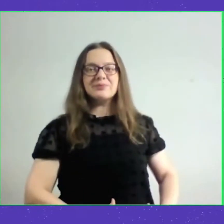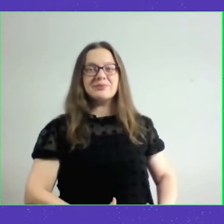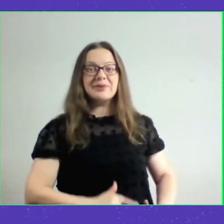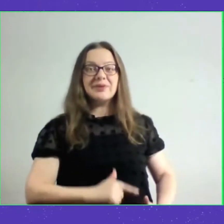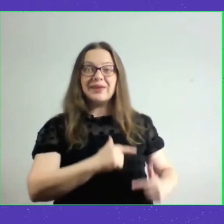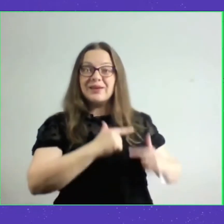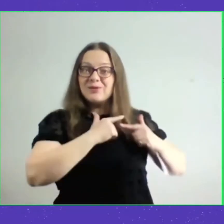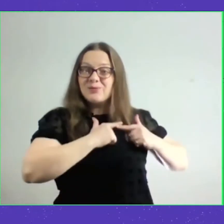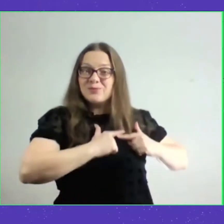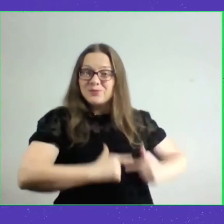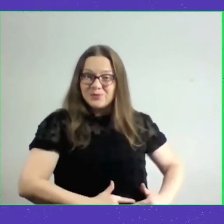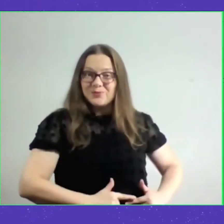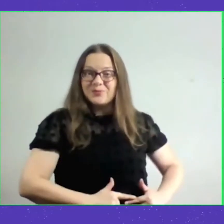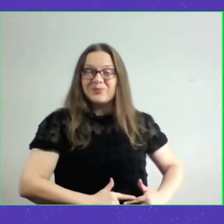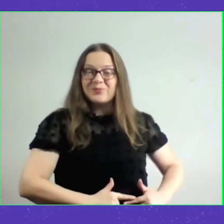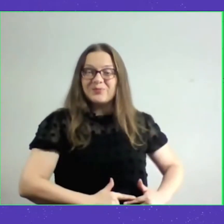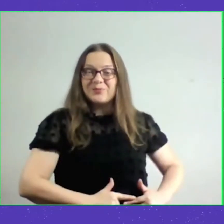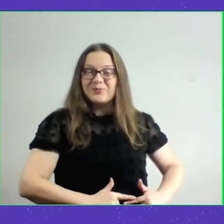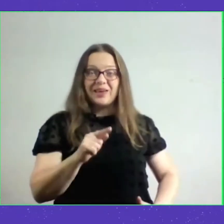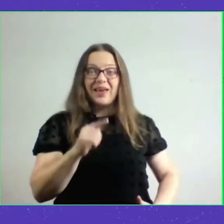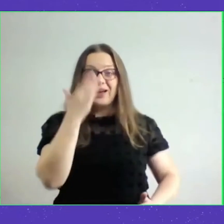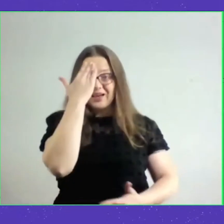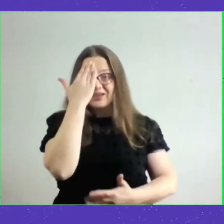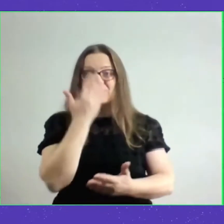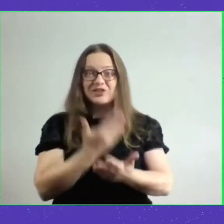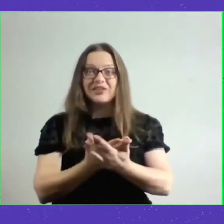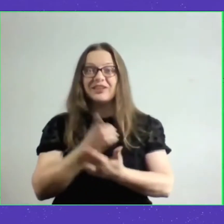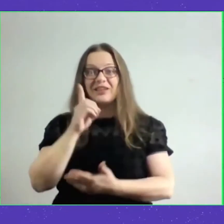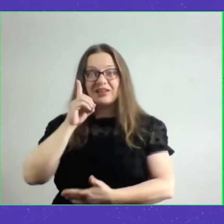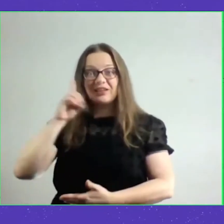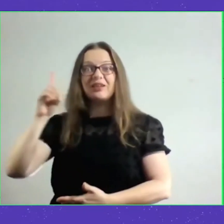Deus pode fazer essa obra na sua vida?